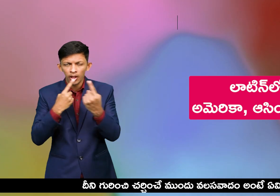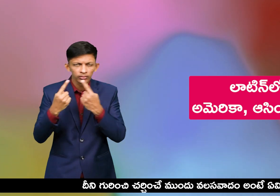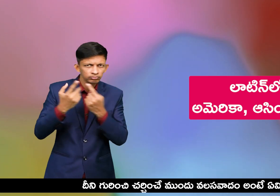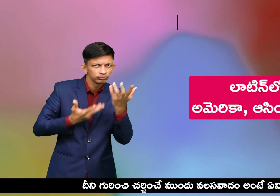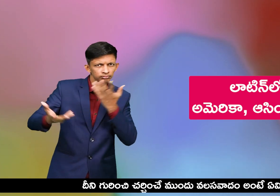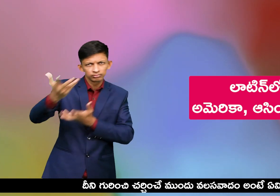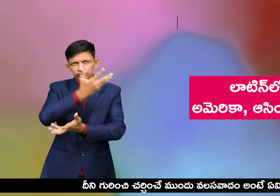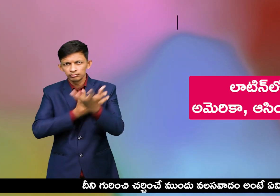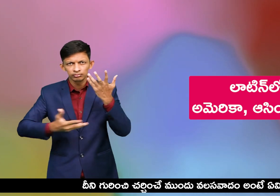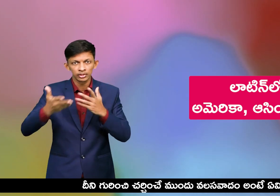అంటే ఏమిటో చూద్దాం.